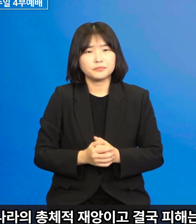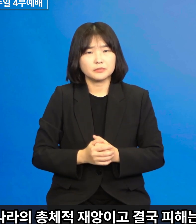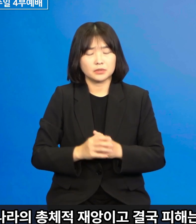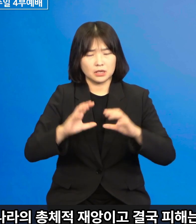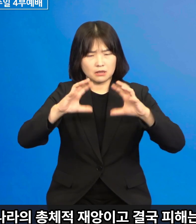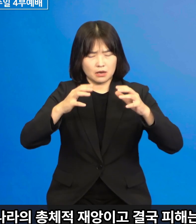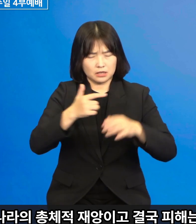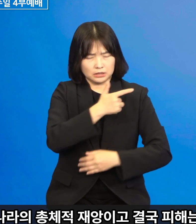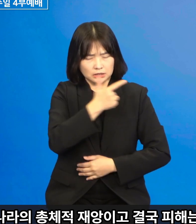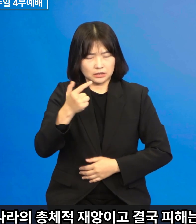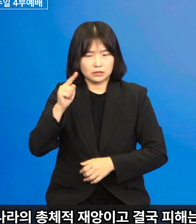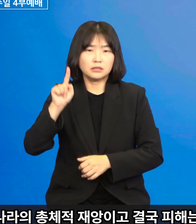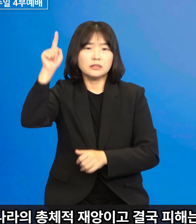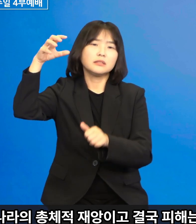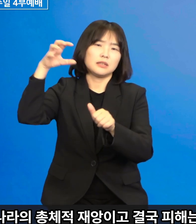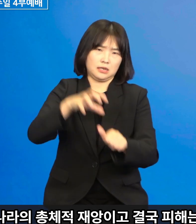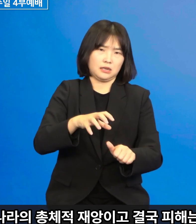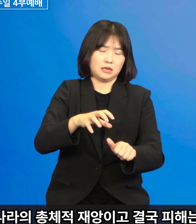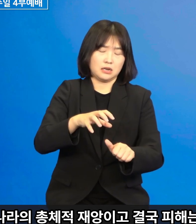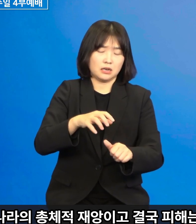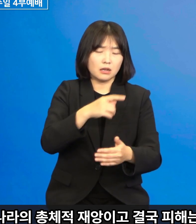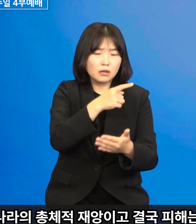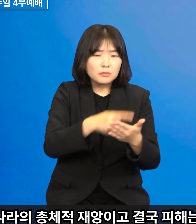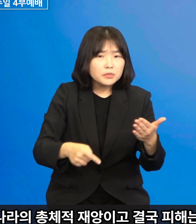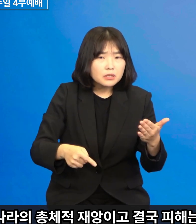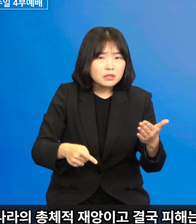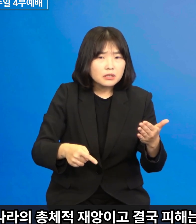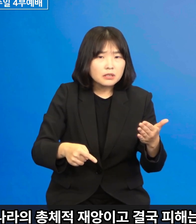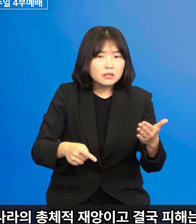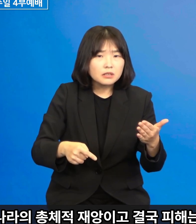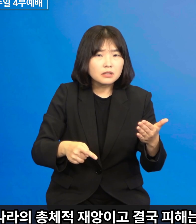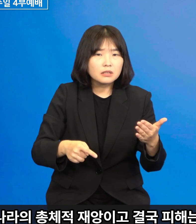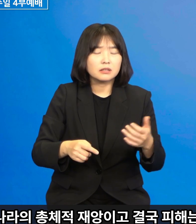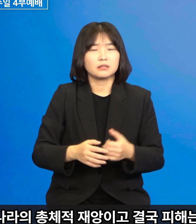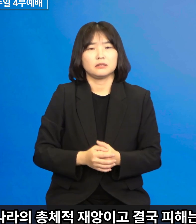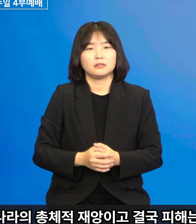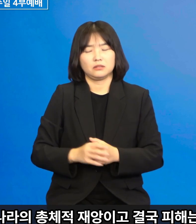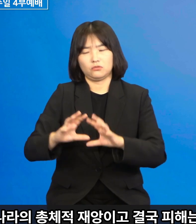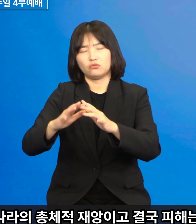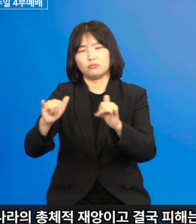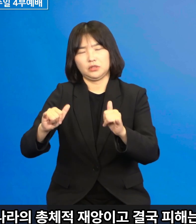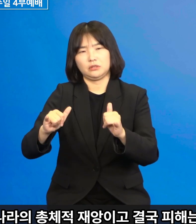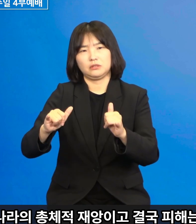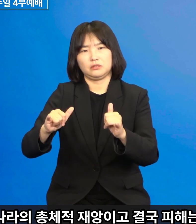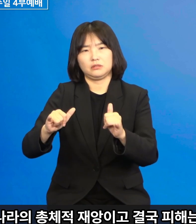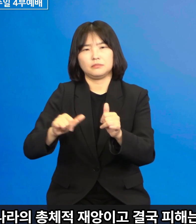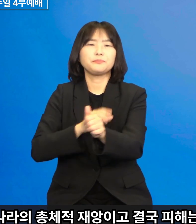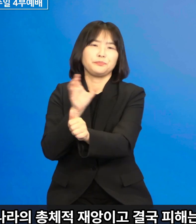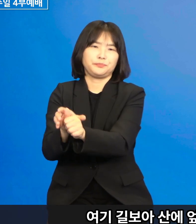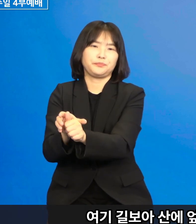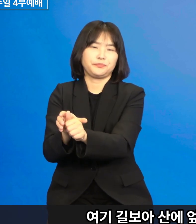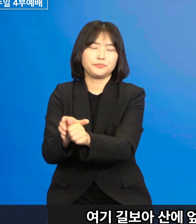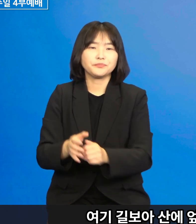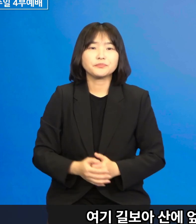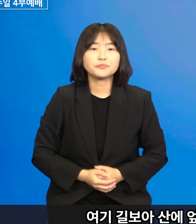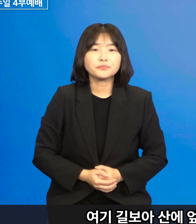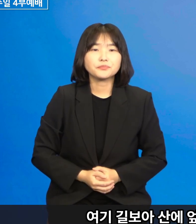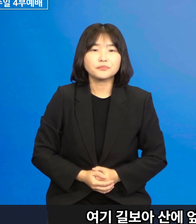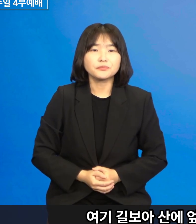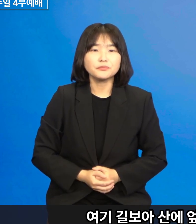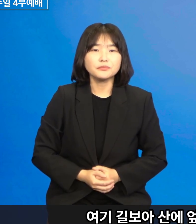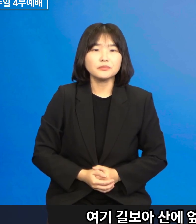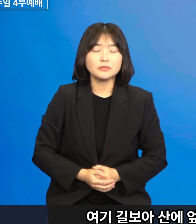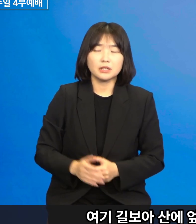총체적 재앙이고 결국 피해는 고스란히 국민들에게 가게 되어 있습니다. 여기 길보아